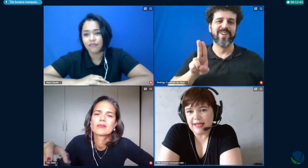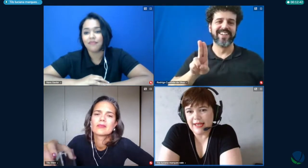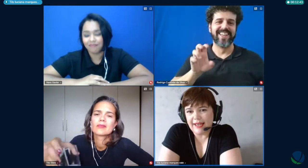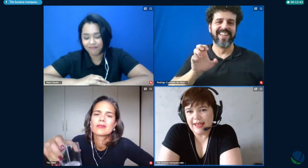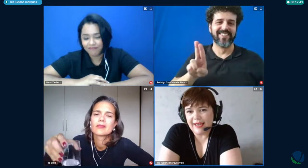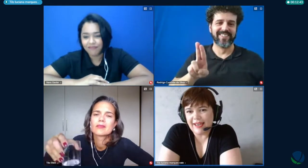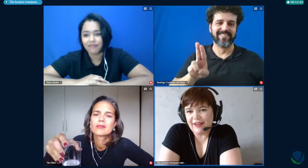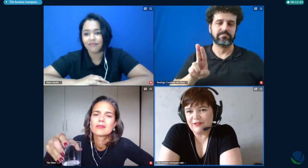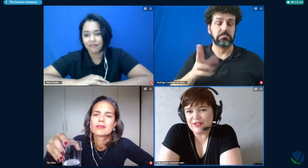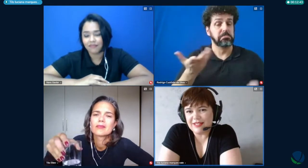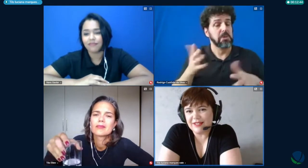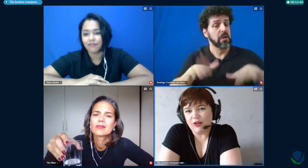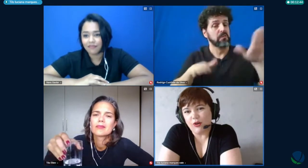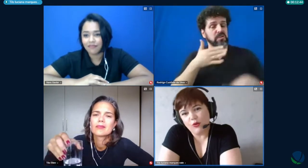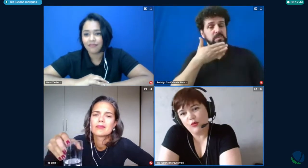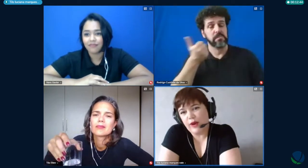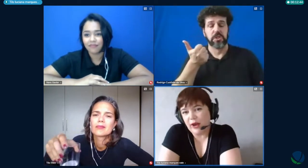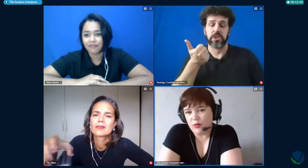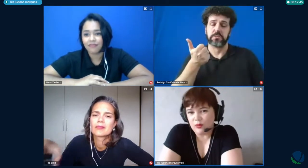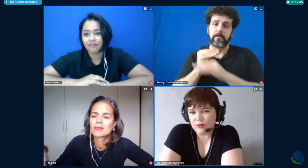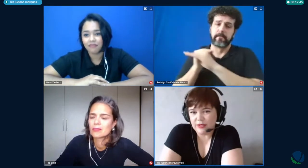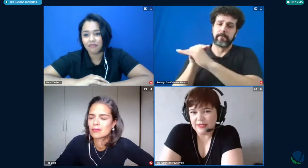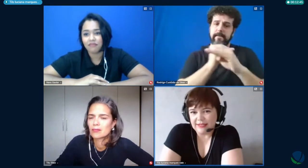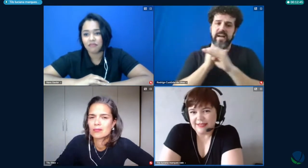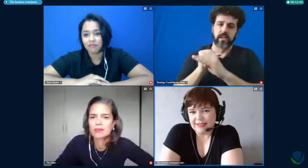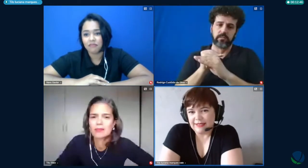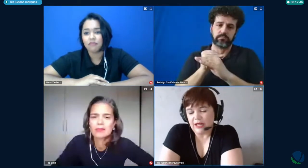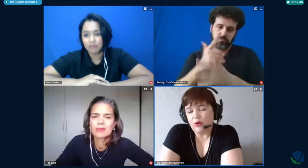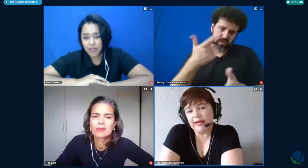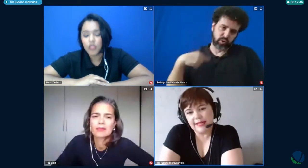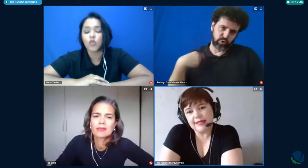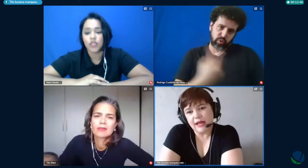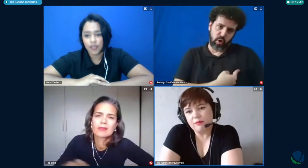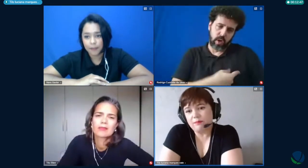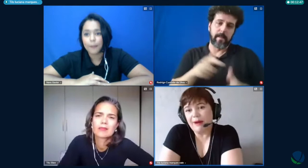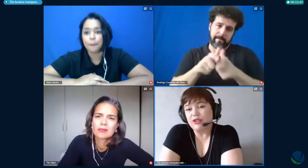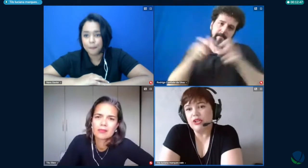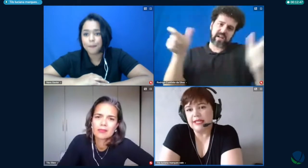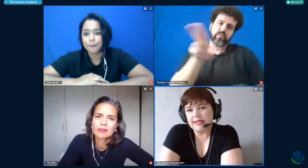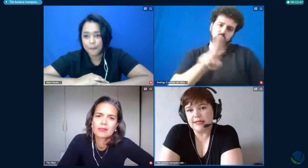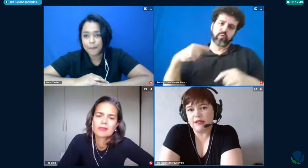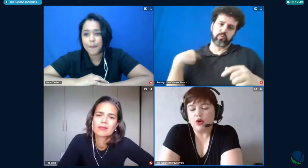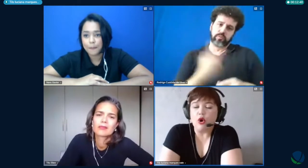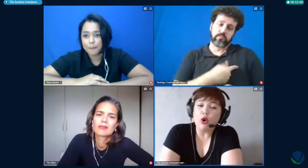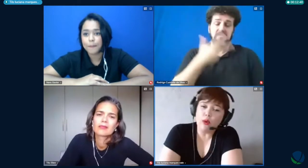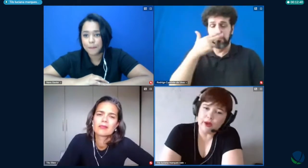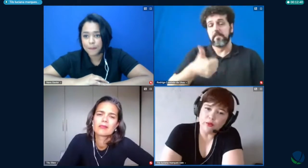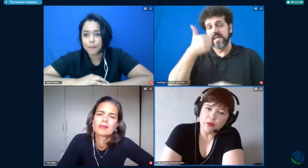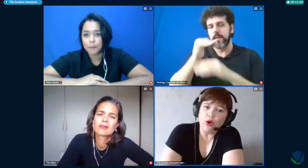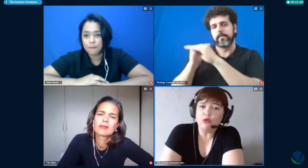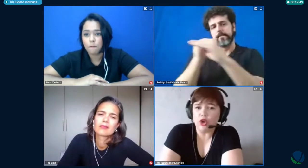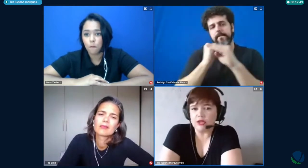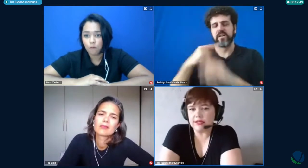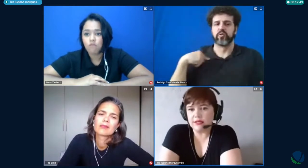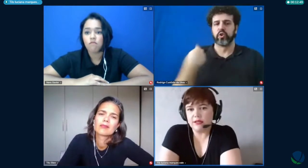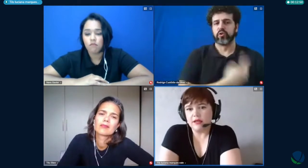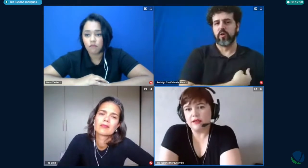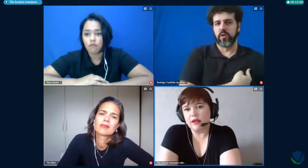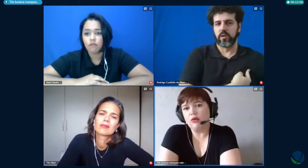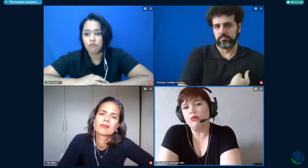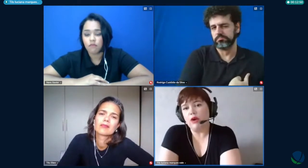vezes, ou o eu, então é necessário padronize-se, ou eu ou